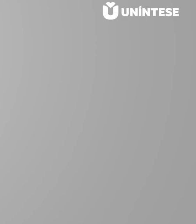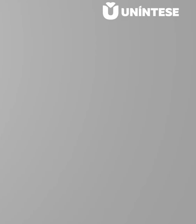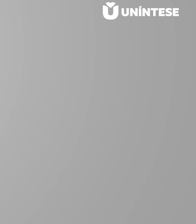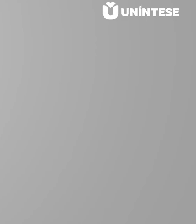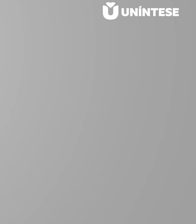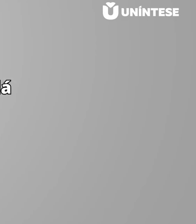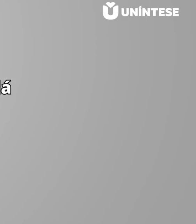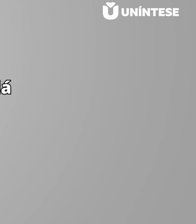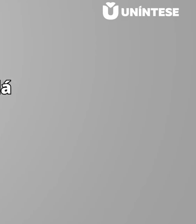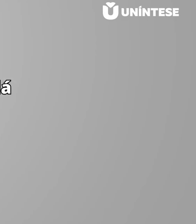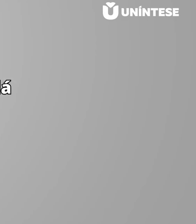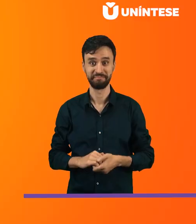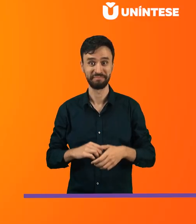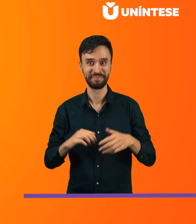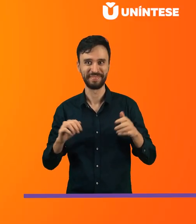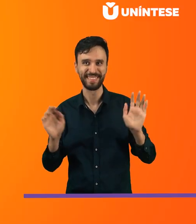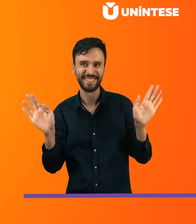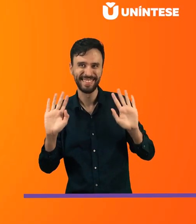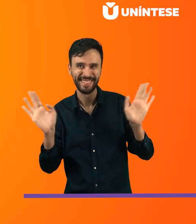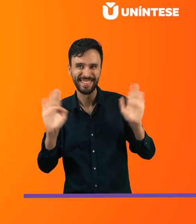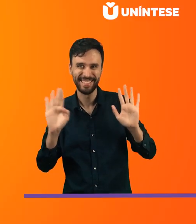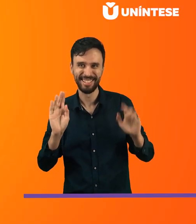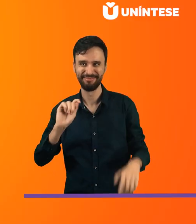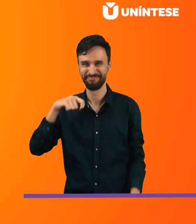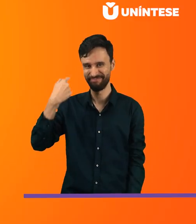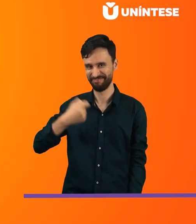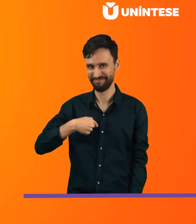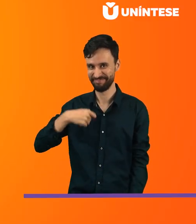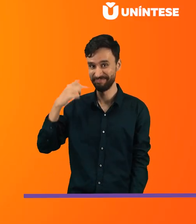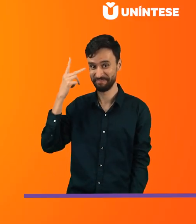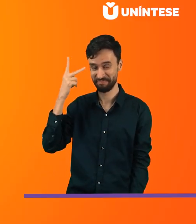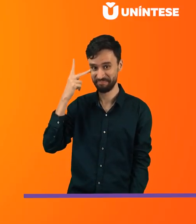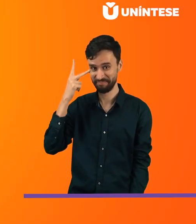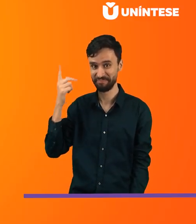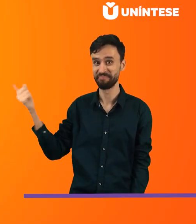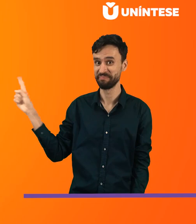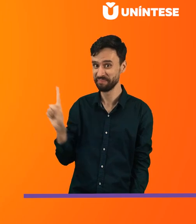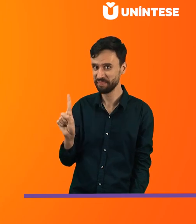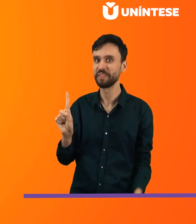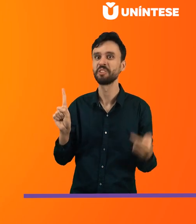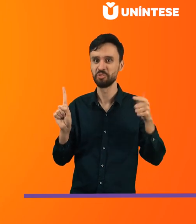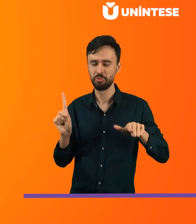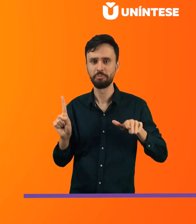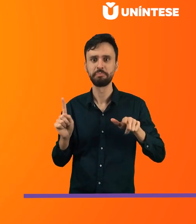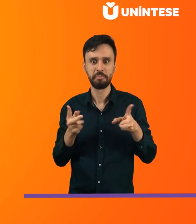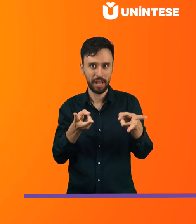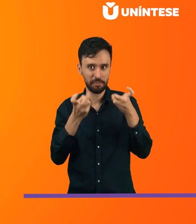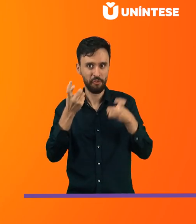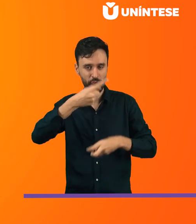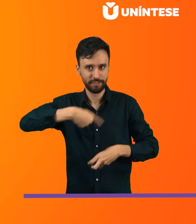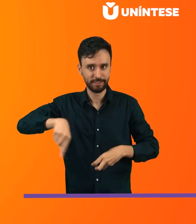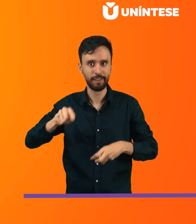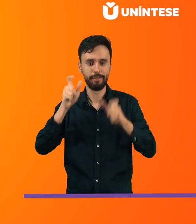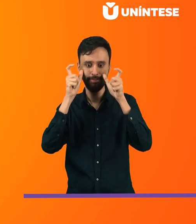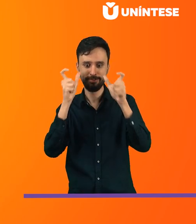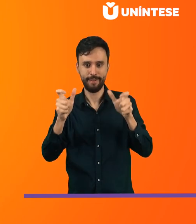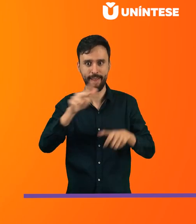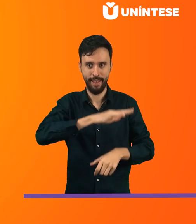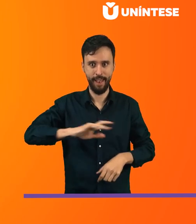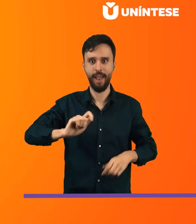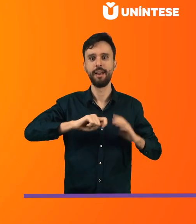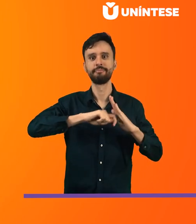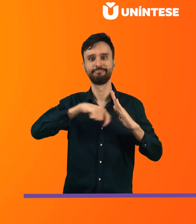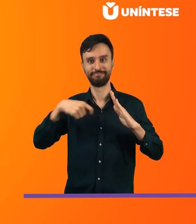Tá. Vamos lá. E aí, gente? Patrícia aqui de novo. Nós vimos que vocês têm muito interesse em conhecer